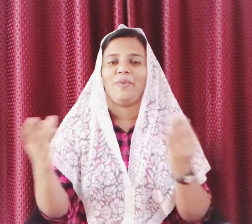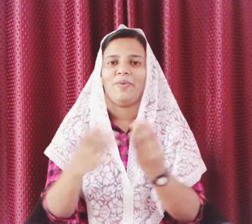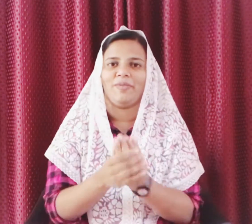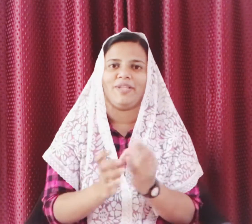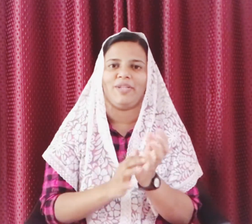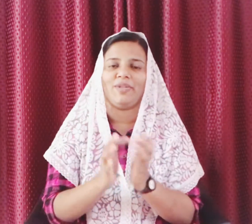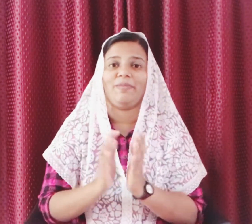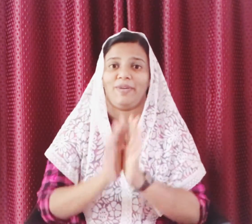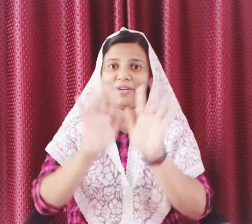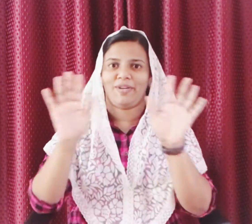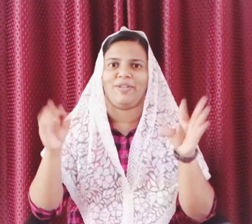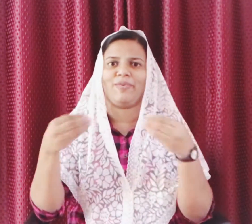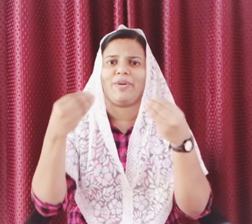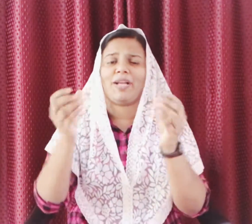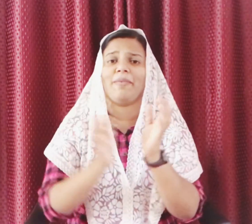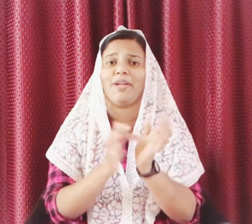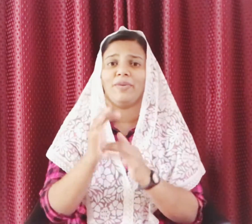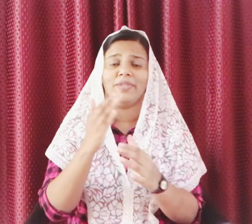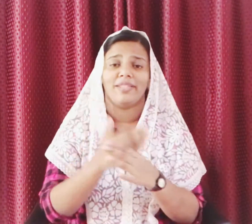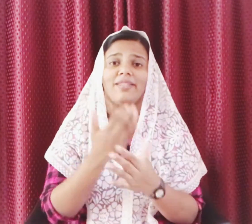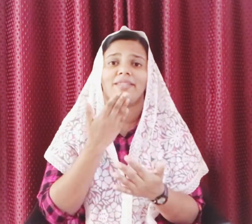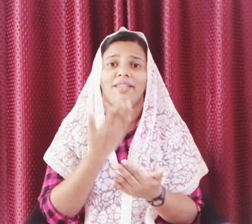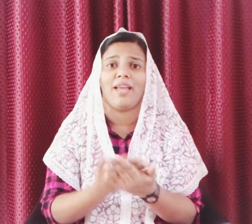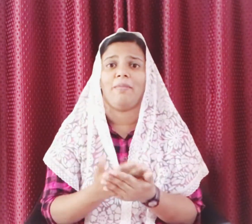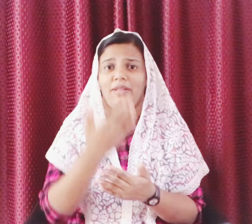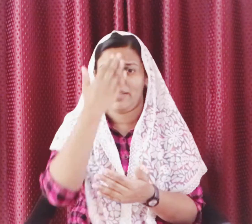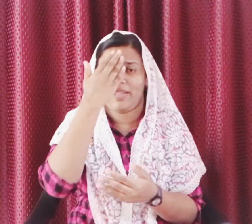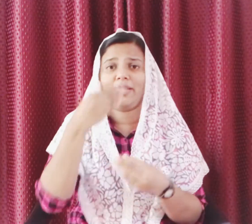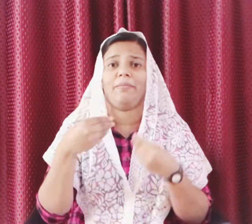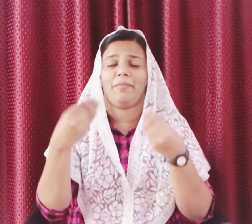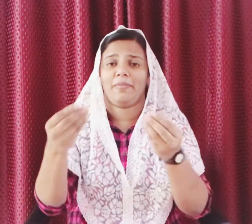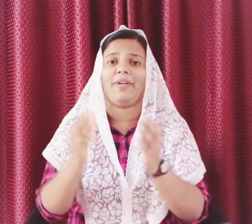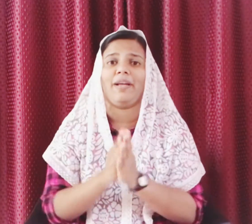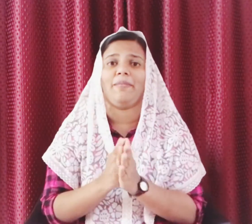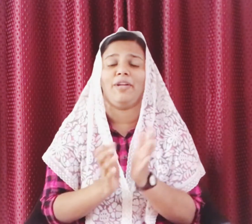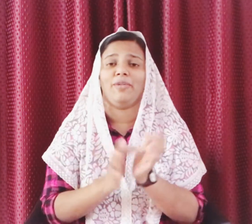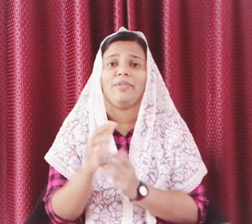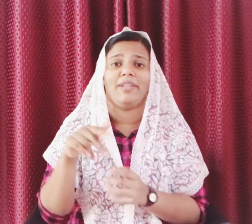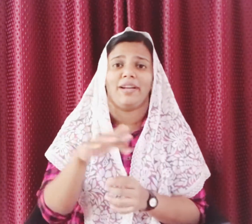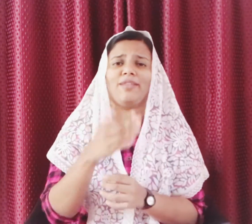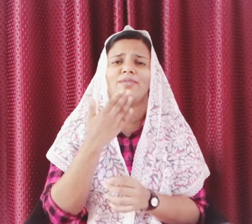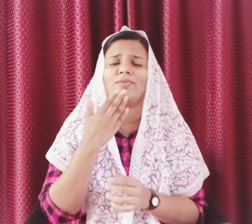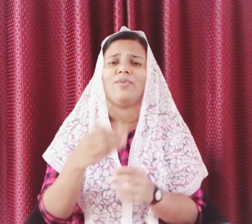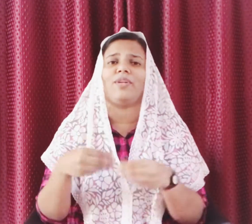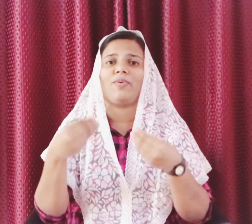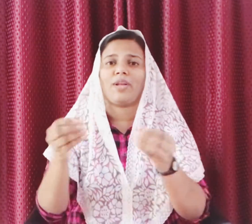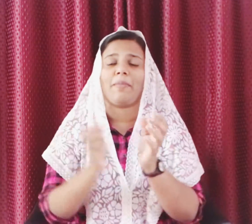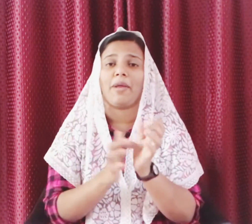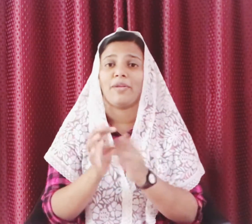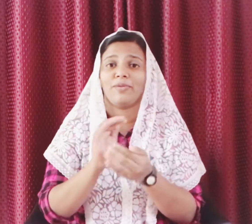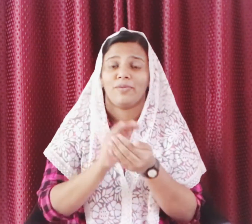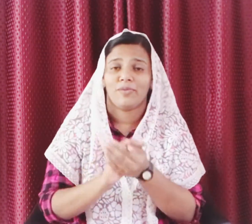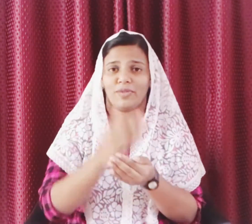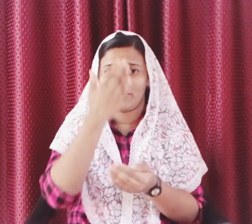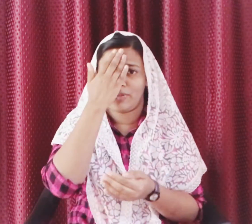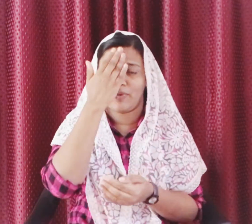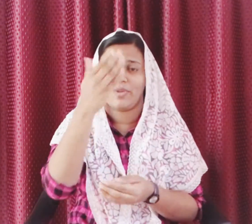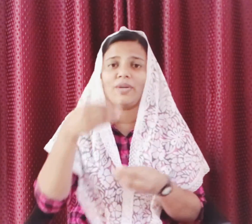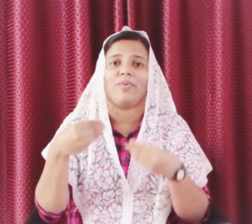കർത്താവിനെ മഹത്വപ്പെടുത്താം. കർത്താവ് ചെയ്ത നന്മകൾക്കായിട്ട് നന്ദി പറയാം. കർത്താവ് നടത്തിയ വിധങ്ങൾക്കായിട്ട് സ്തോത്രം ചെയ്യാം. കർത്താവ് സൂക്ഷിച്ച വിധങ്ങൾക്കായിട്ട് സ്തോത്രം ചെയ്യാം.